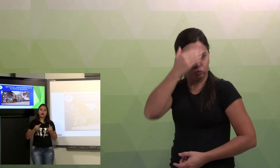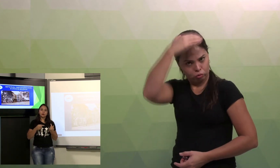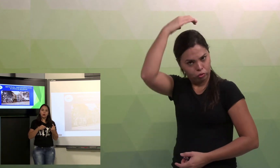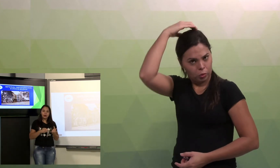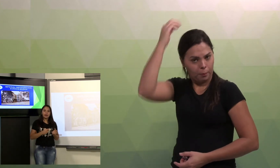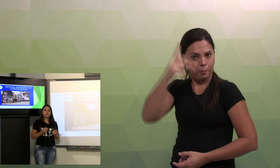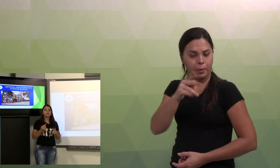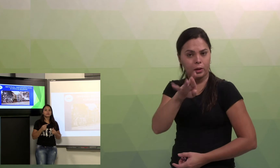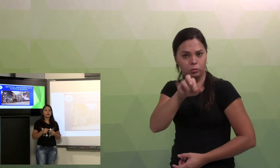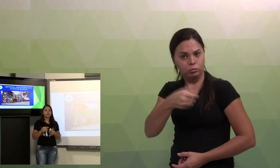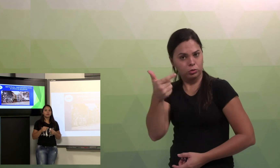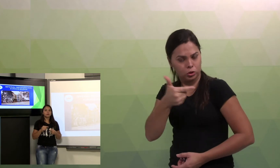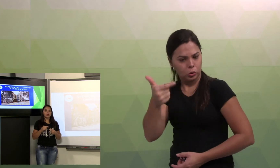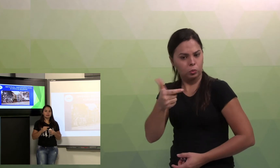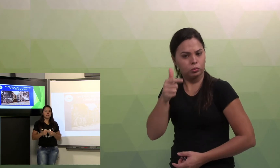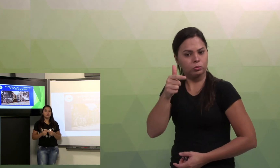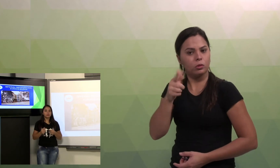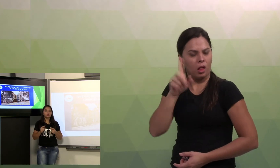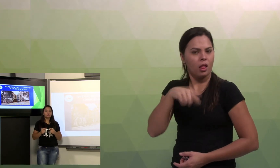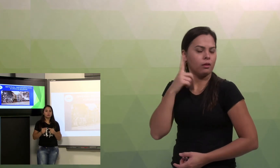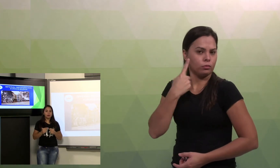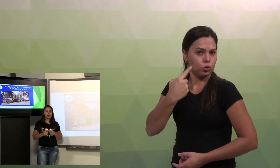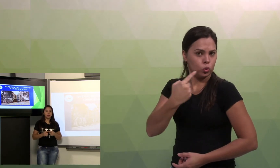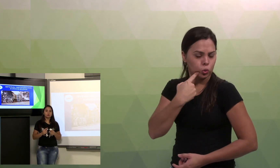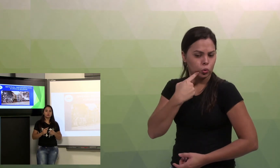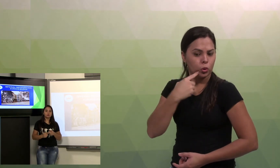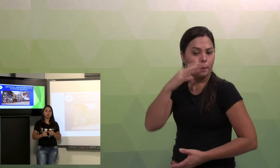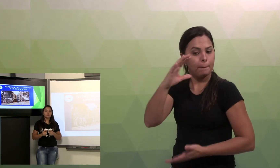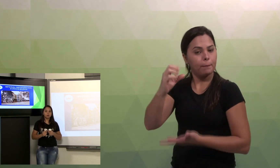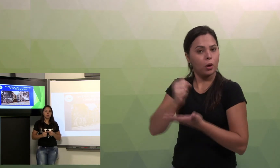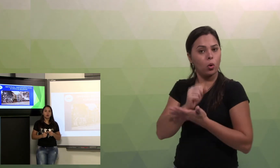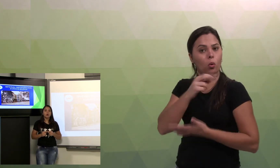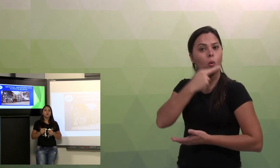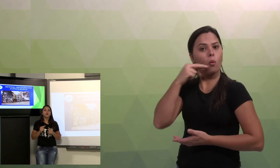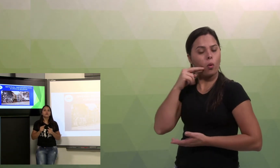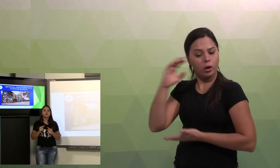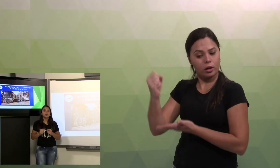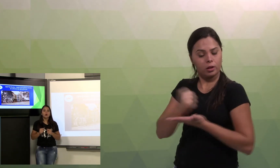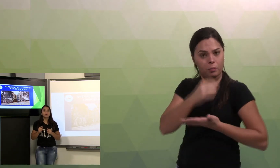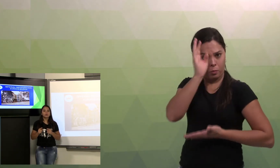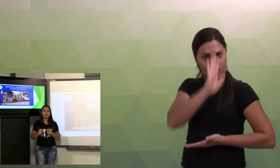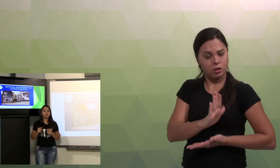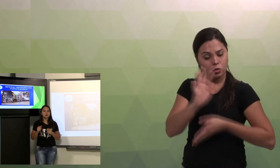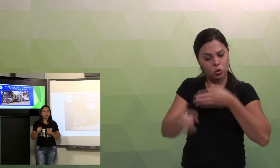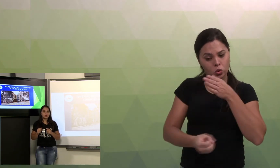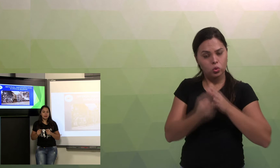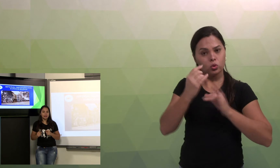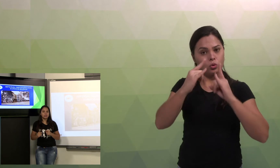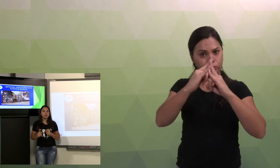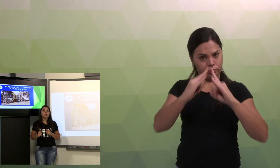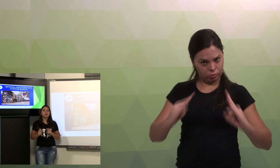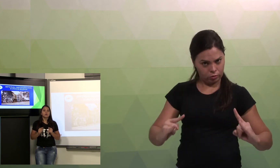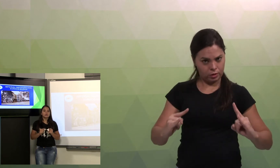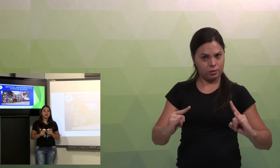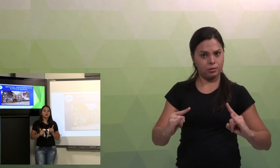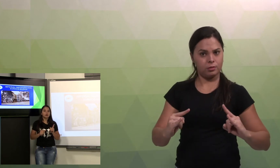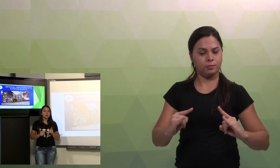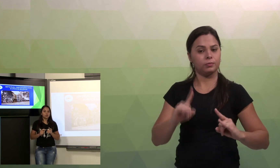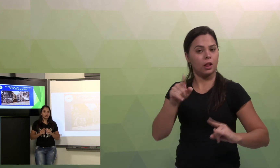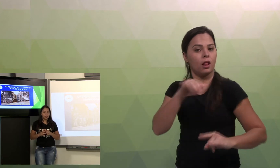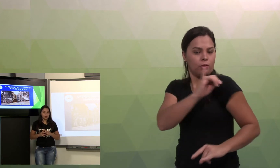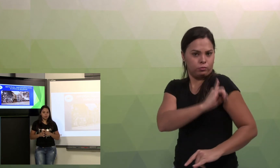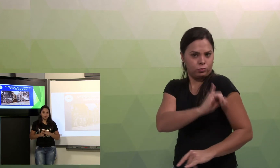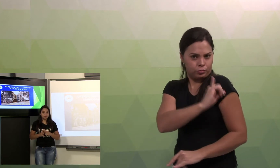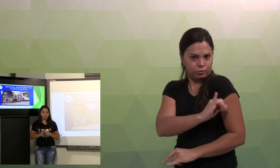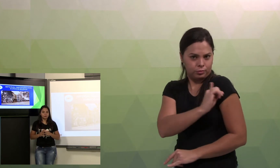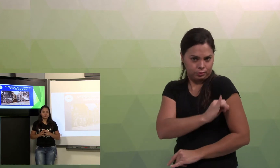trazer Eduardo Rouet e fundou aqui no Brasil o Instituto Imperial dos Surdos e Mudos, no ano de 1857, no estado do